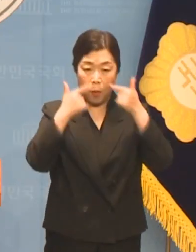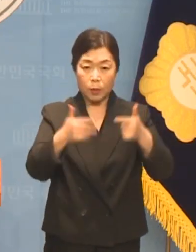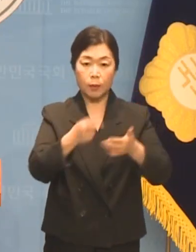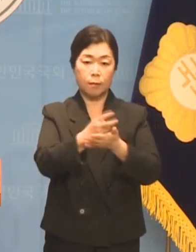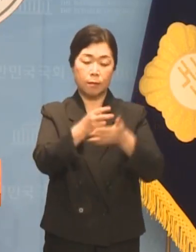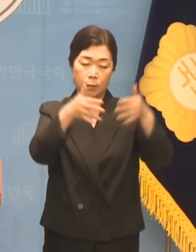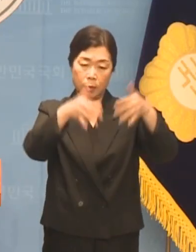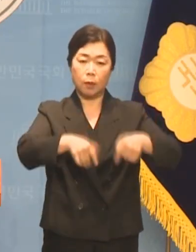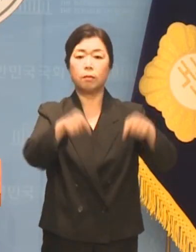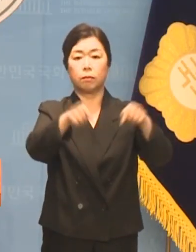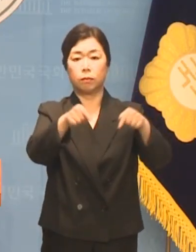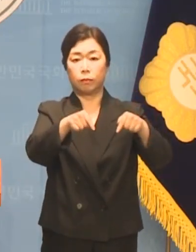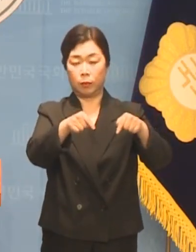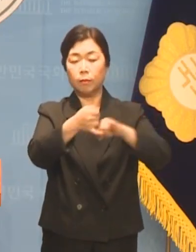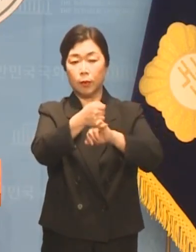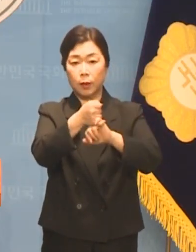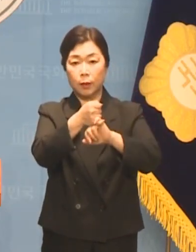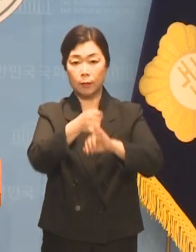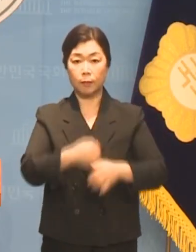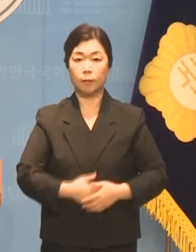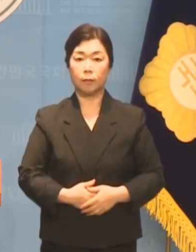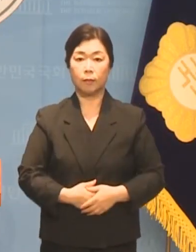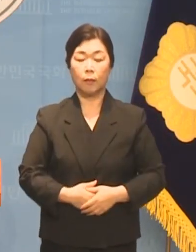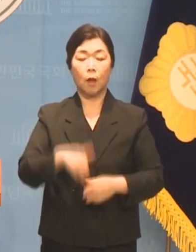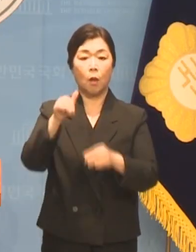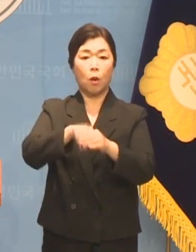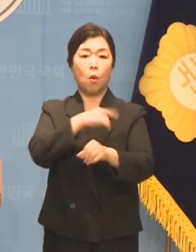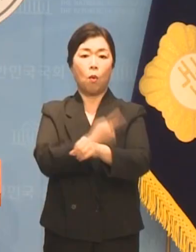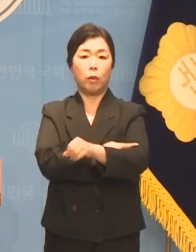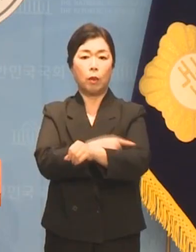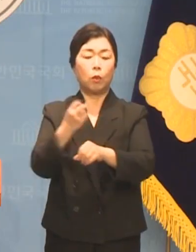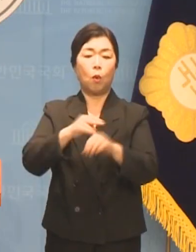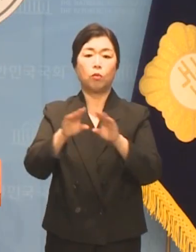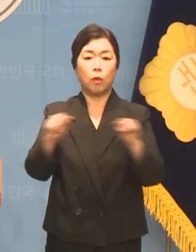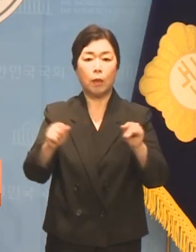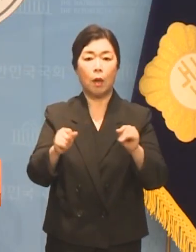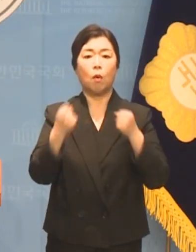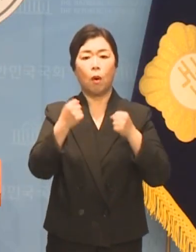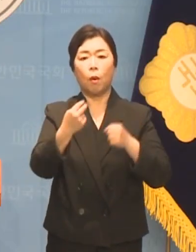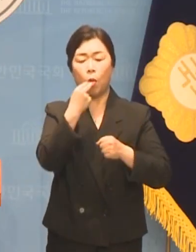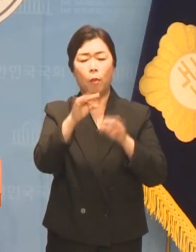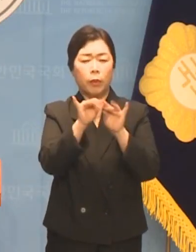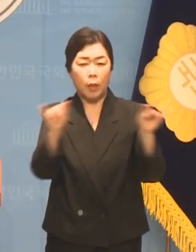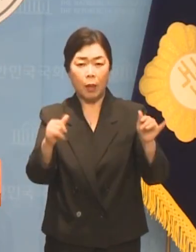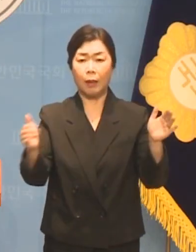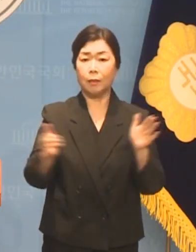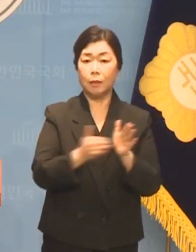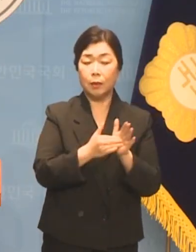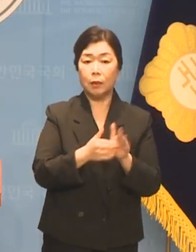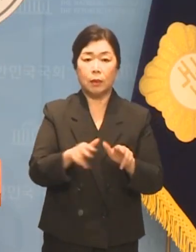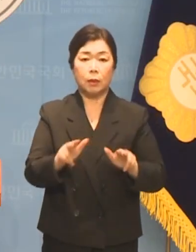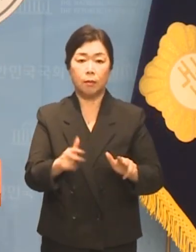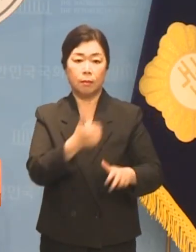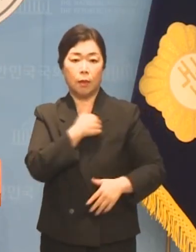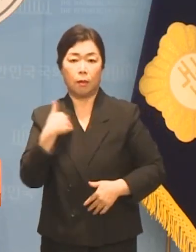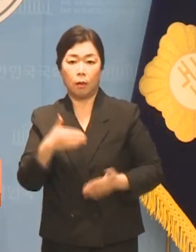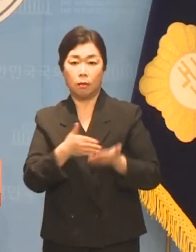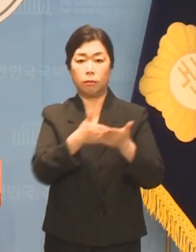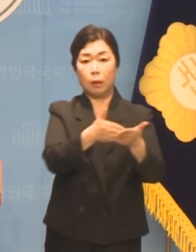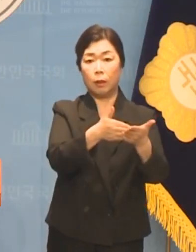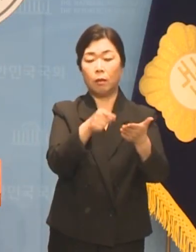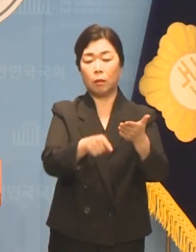확실히 확립하겠습니다. 선거권, 부동산, 건강보험, 미세먼지까지 우리 당당히